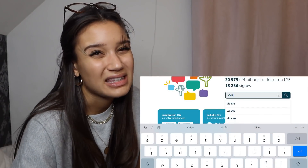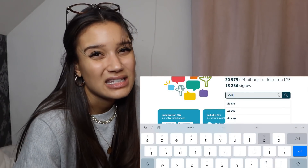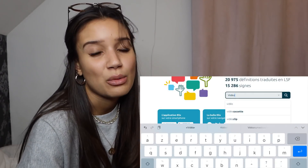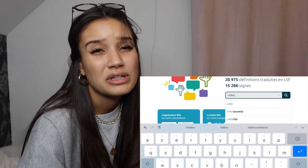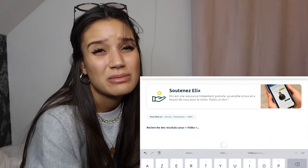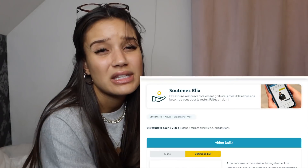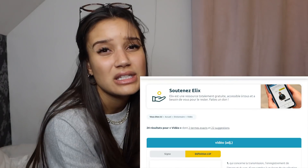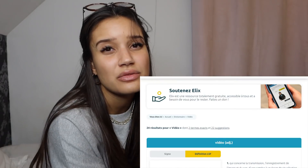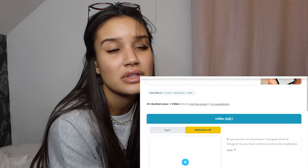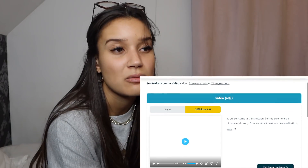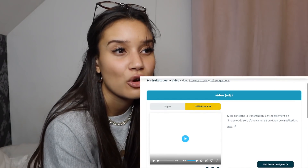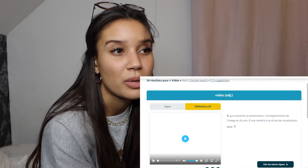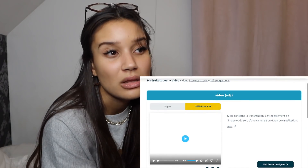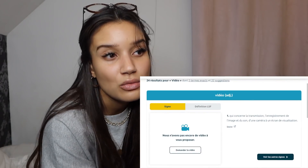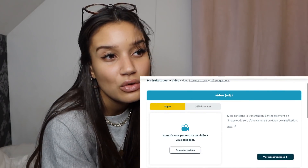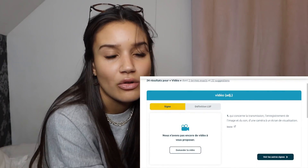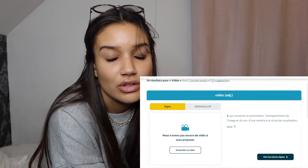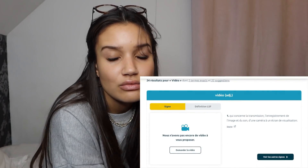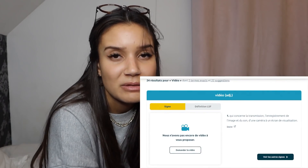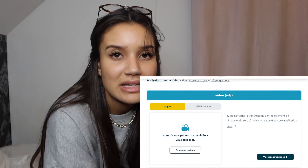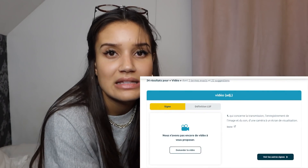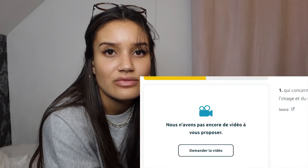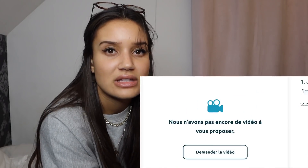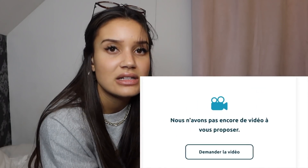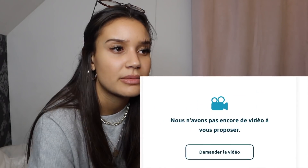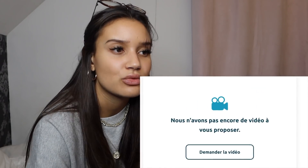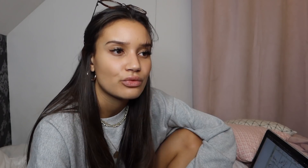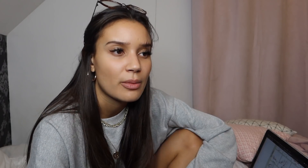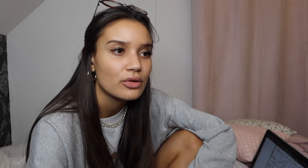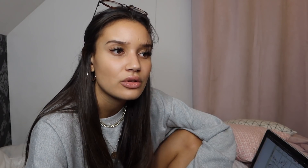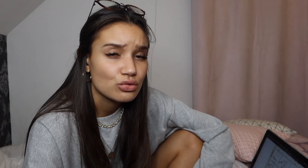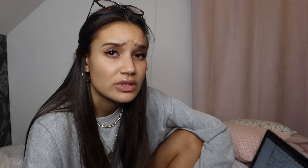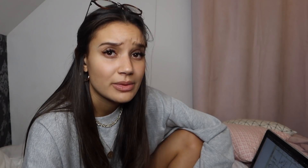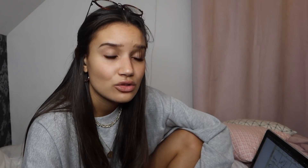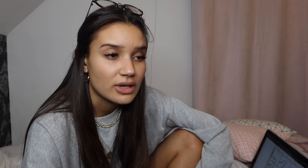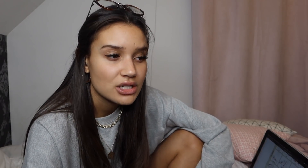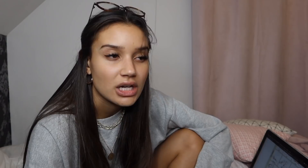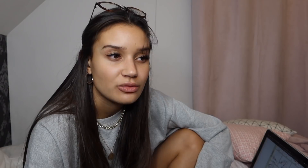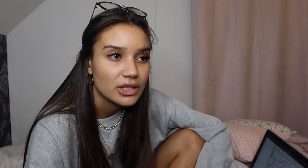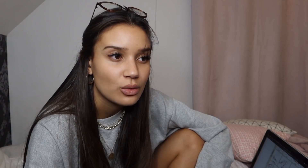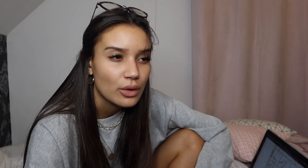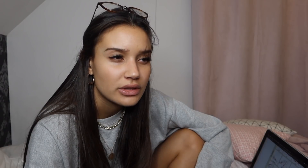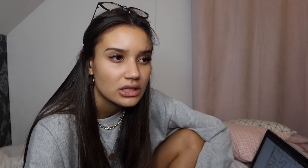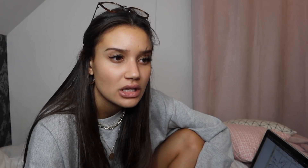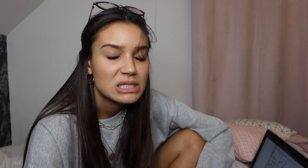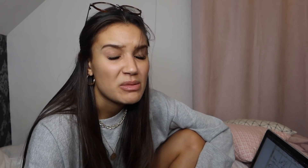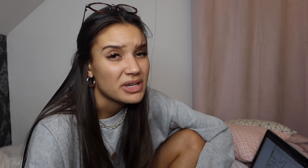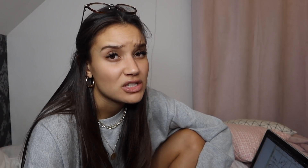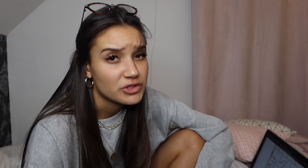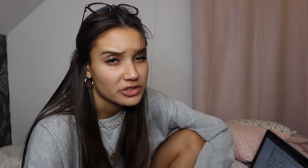très approximatif, il manque plein de mots. En fin de compte, c'est pas si facile même si on veut apprendre. Je trouve ça bien dommage, j'arrive pas trop à retenir. Je sais même pas si je vais sortir